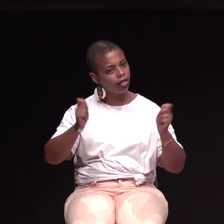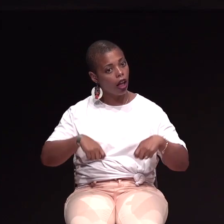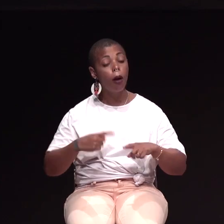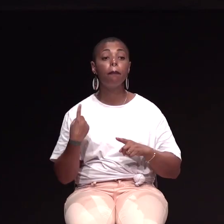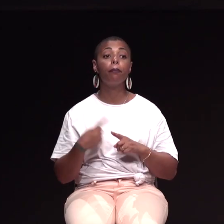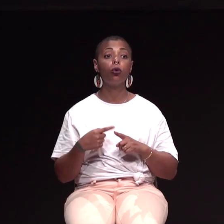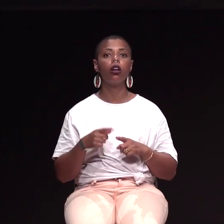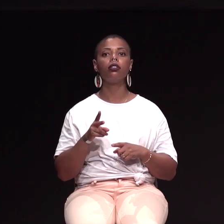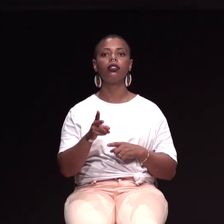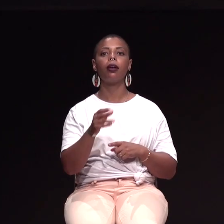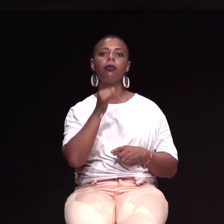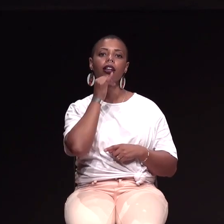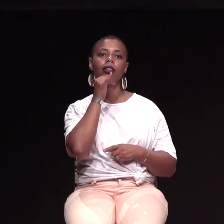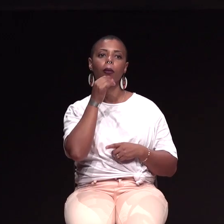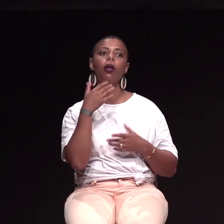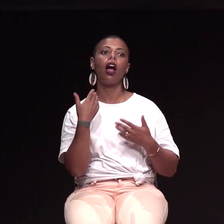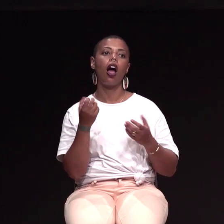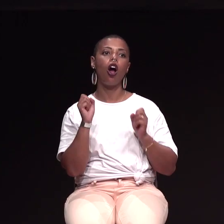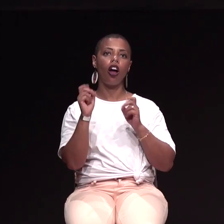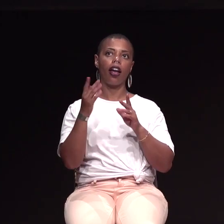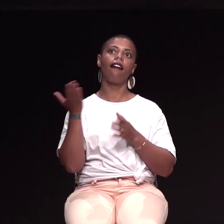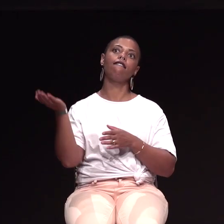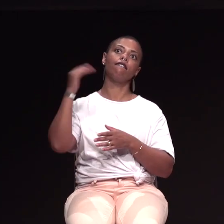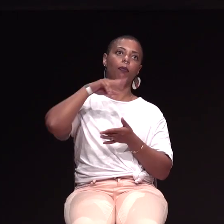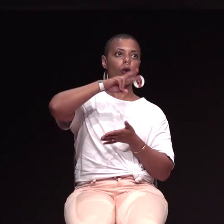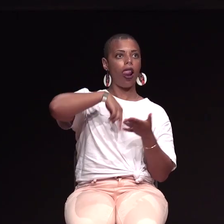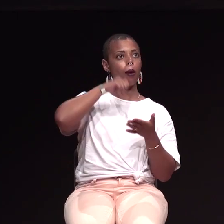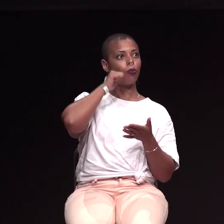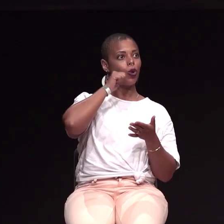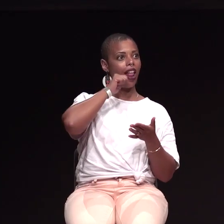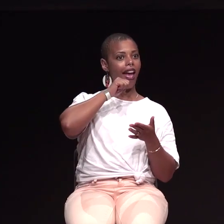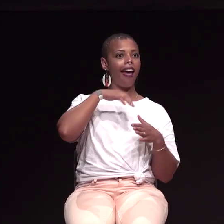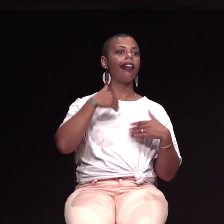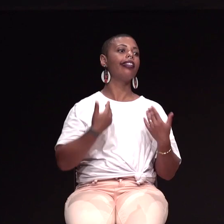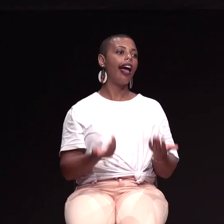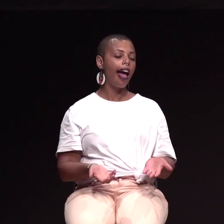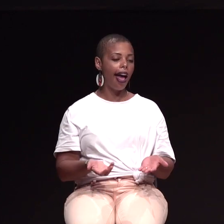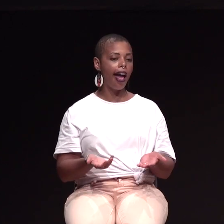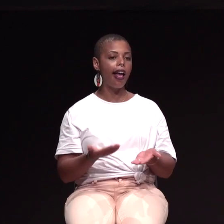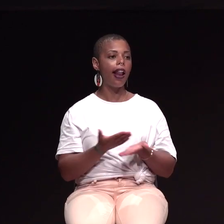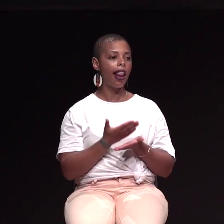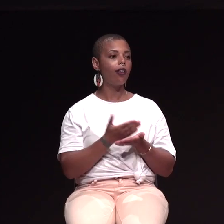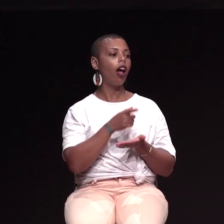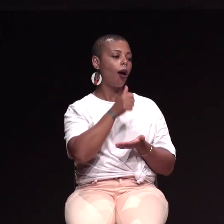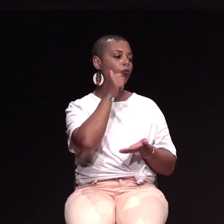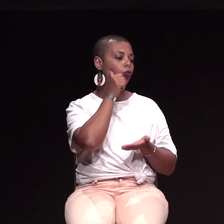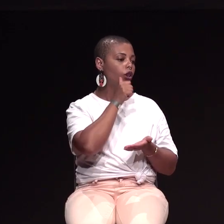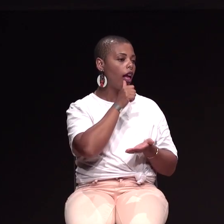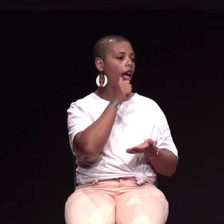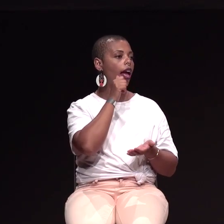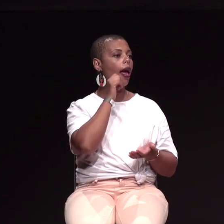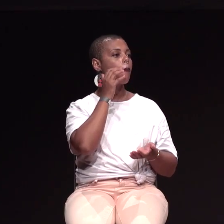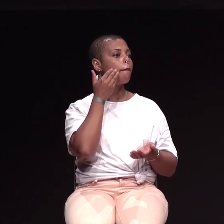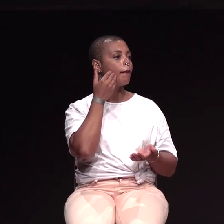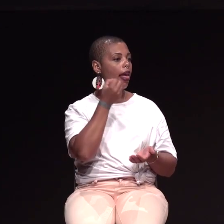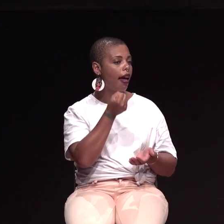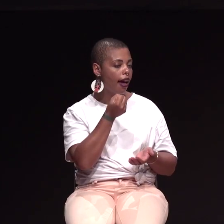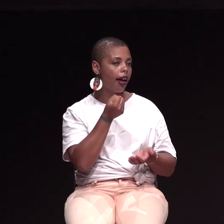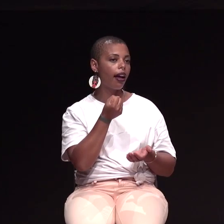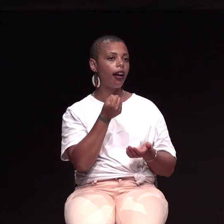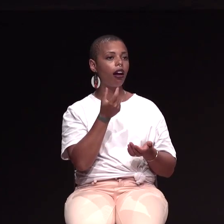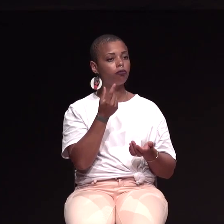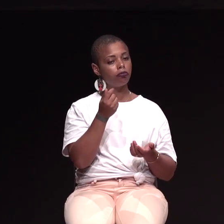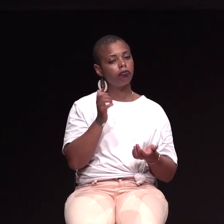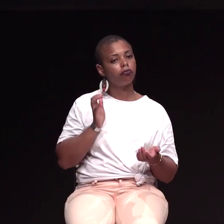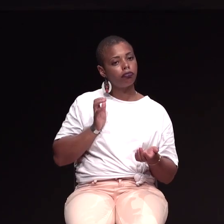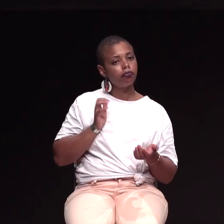a isso, assim. Ok, vamos ler mulheres. E aí ficou só aquela mulher branca, classe média,